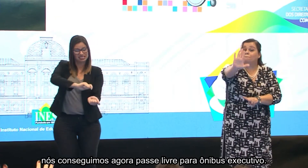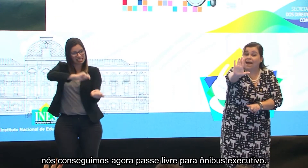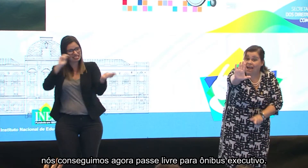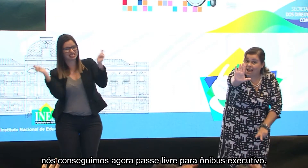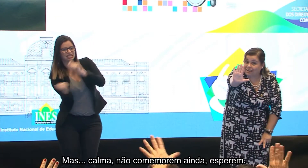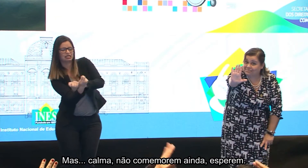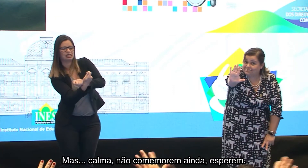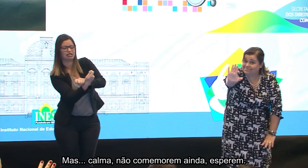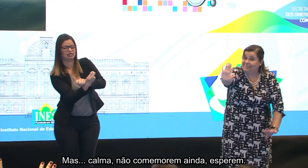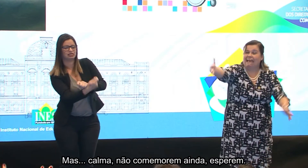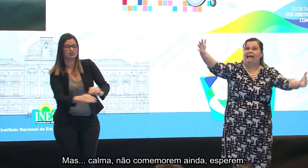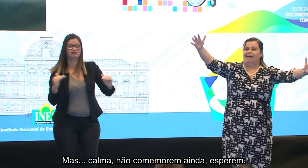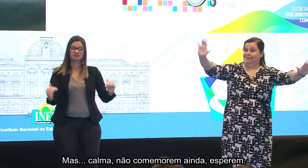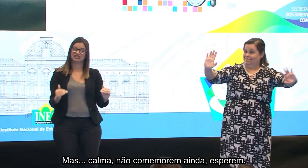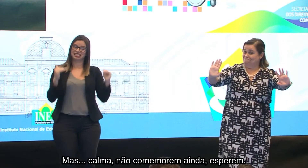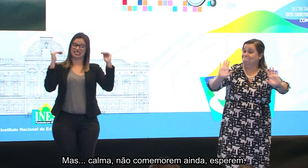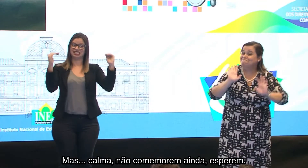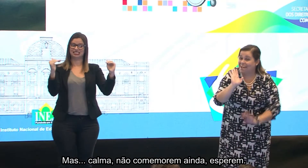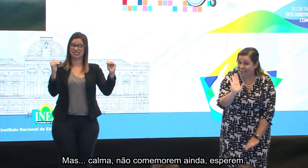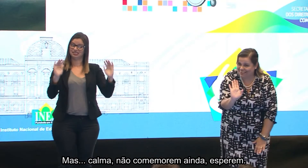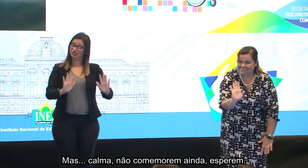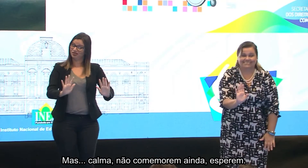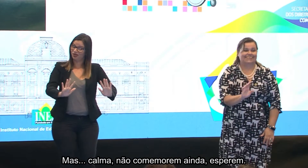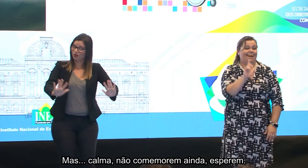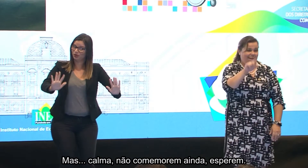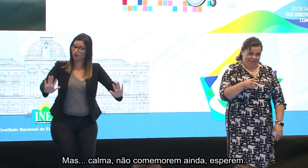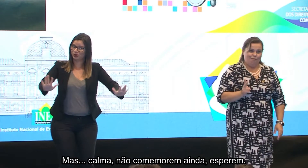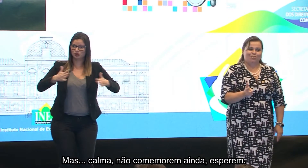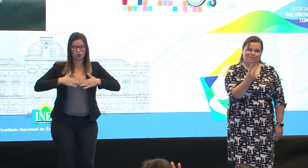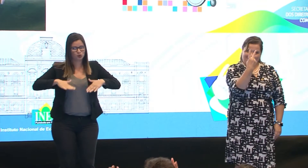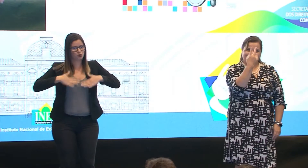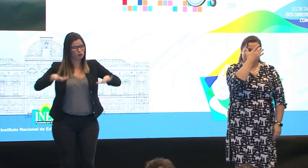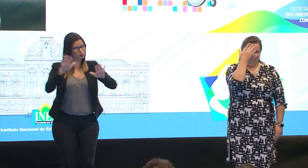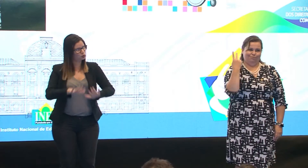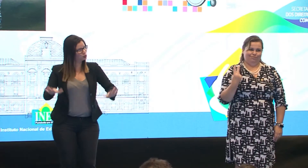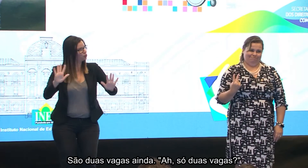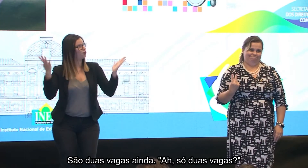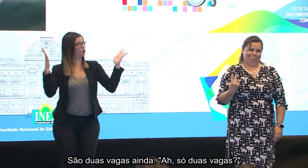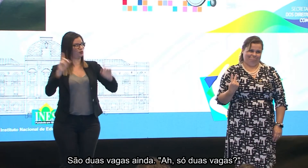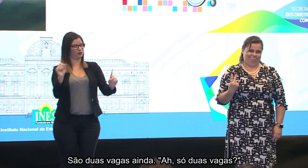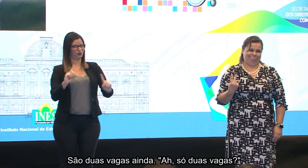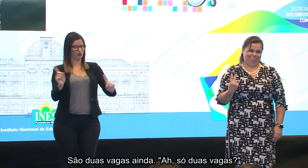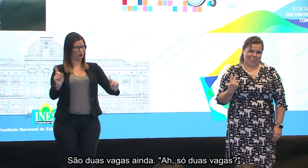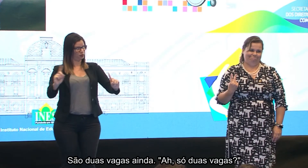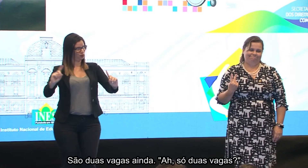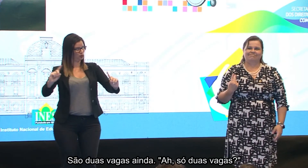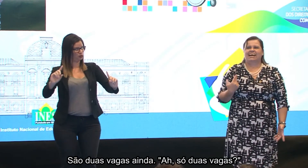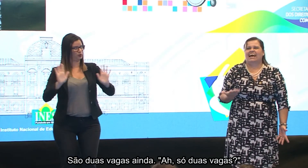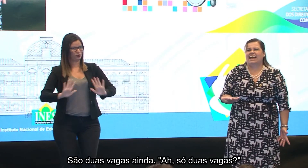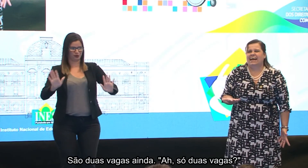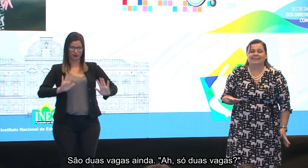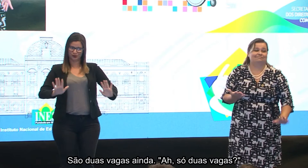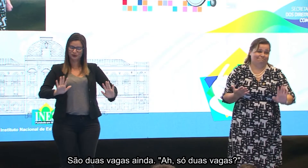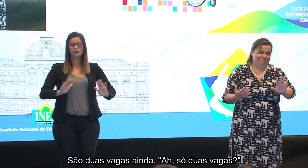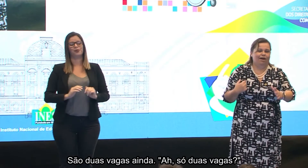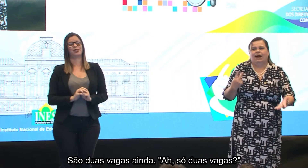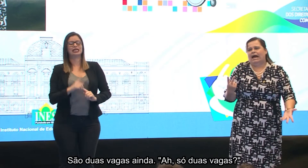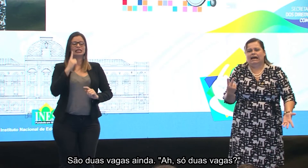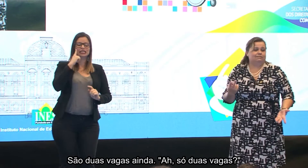executivo. Mas, calma, não comemorem ainda, esperem. Mas são 2 vagas ainda. Ah, só 2